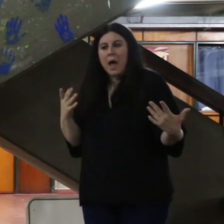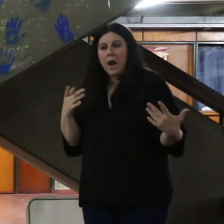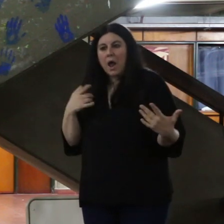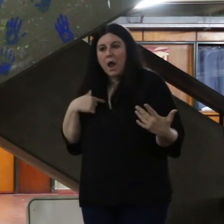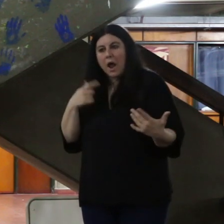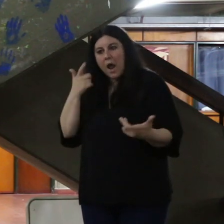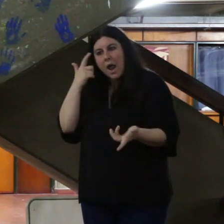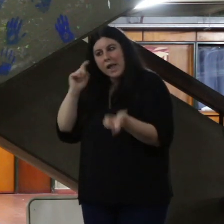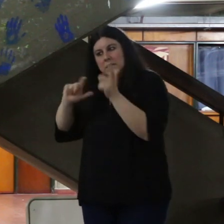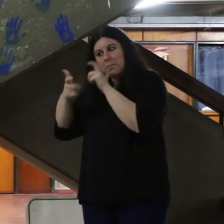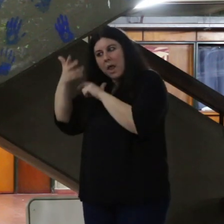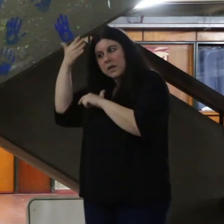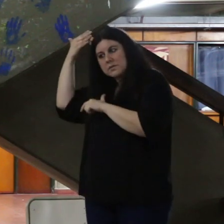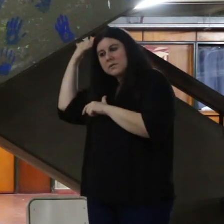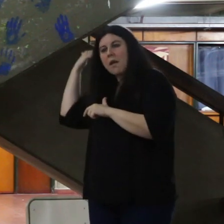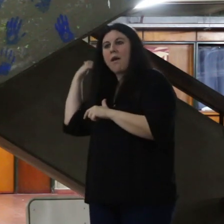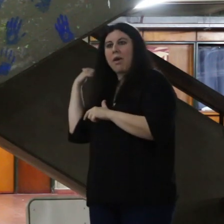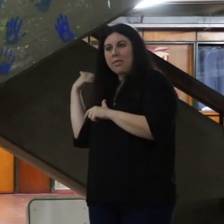experiencia.